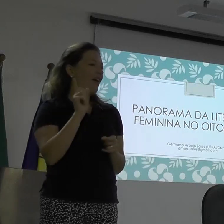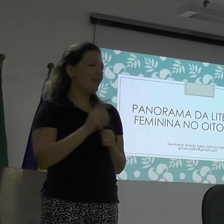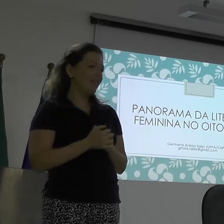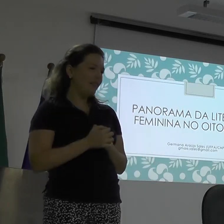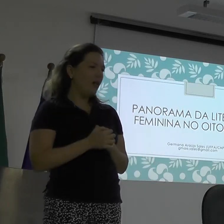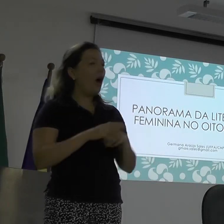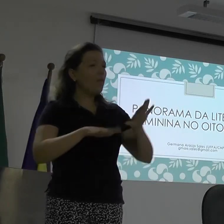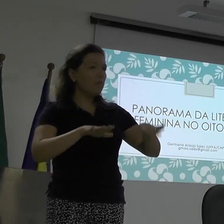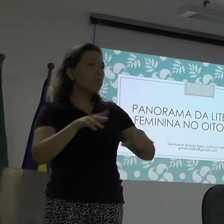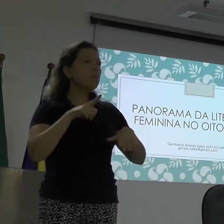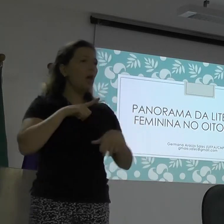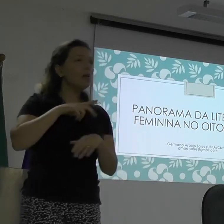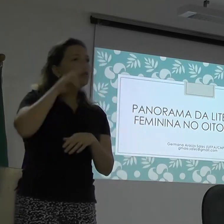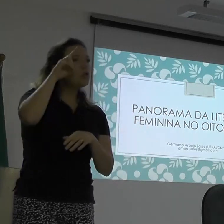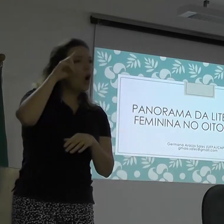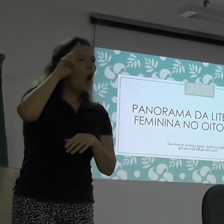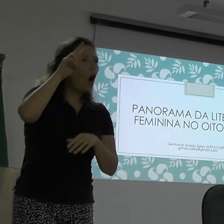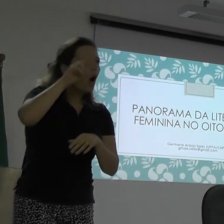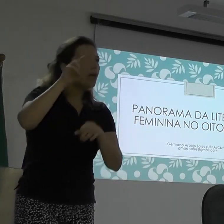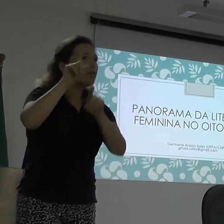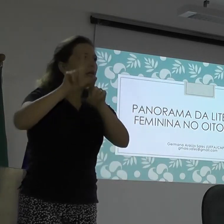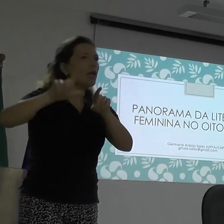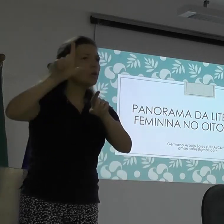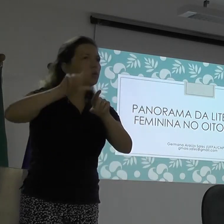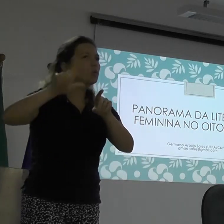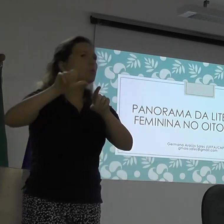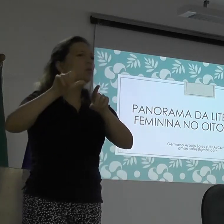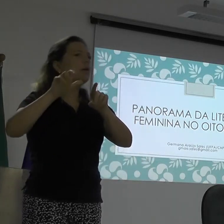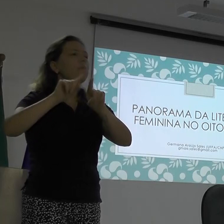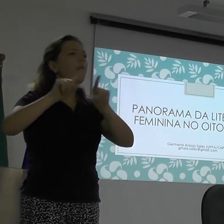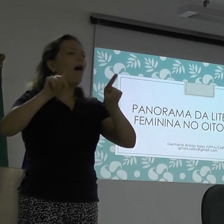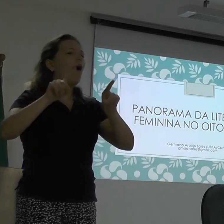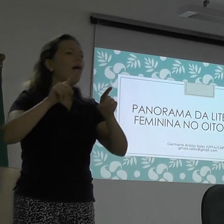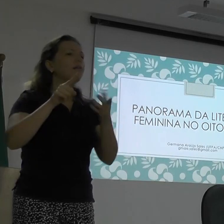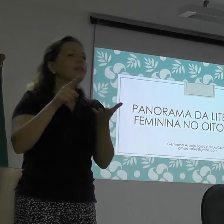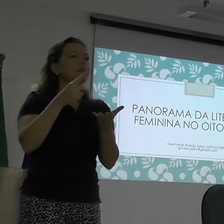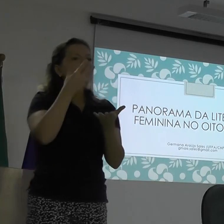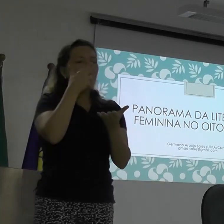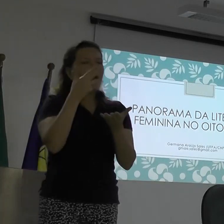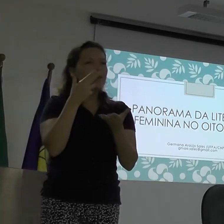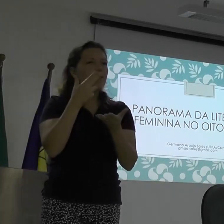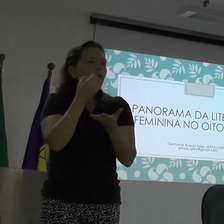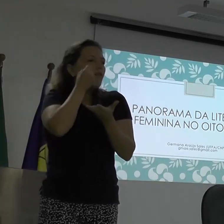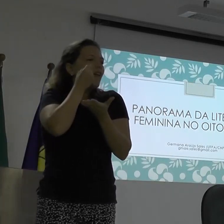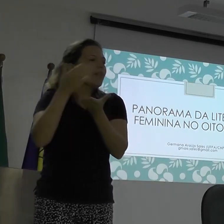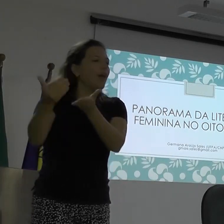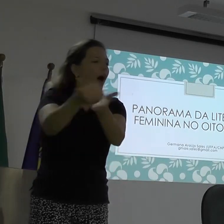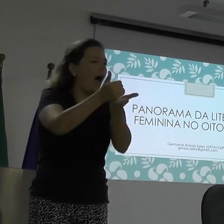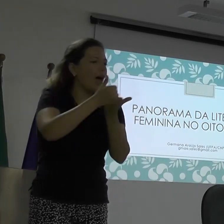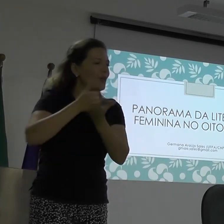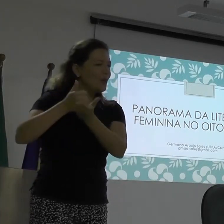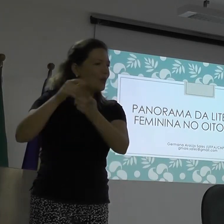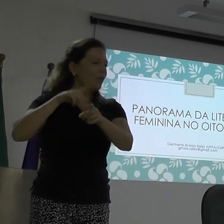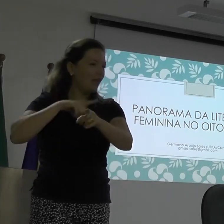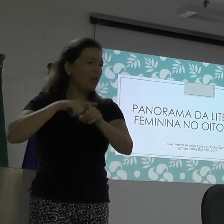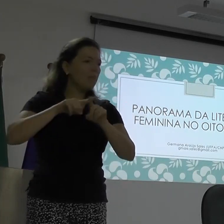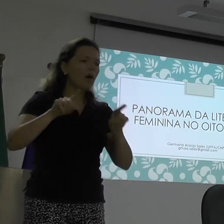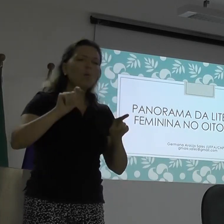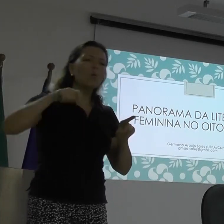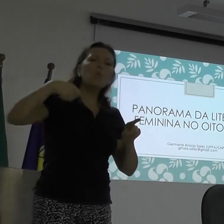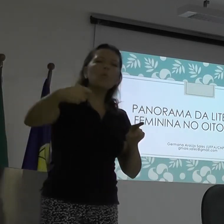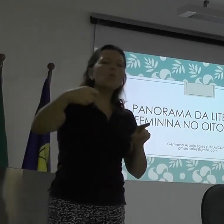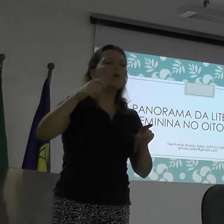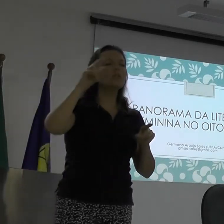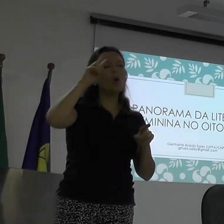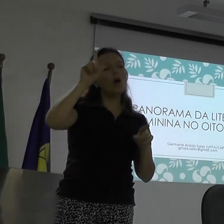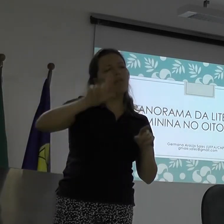em inventários. Mas como assim? História da literatura, história da leitura, história cultural. No século